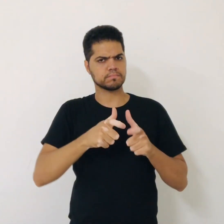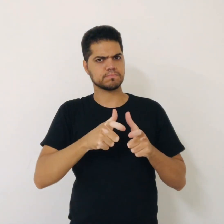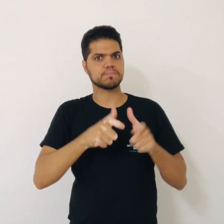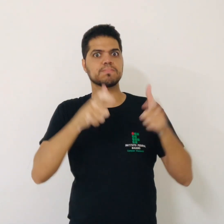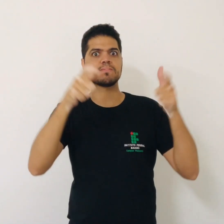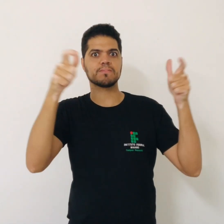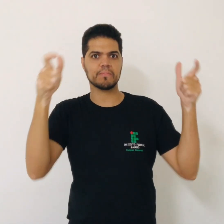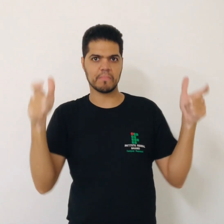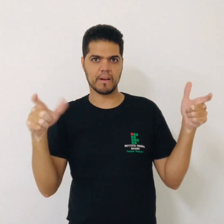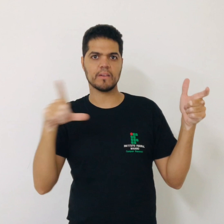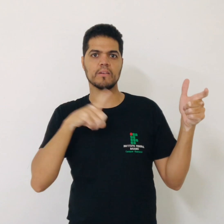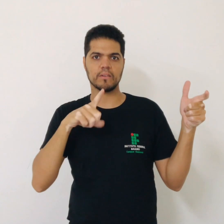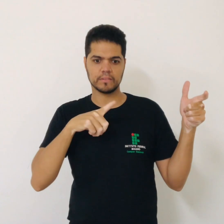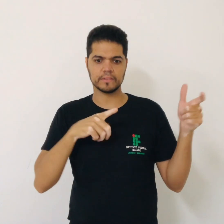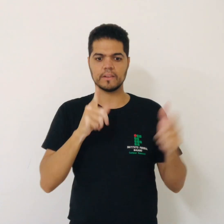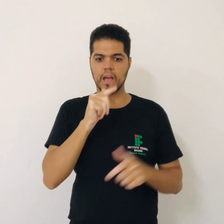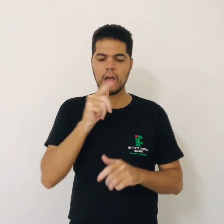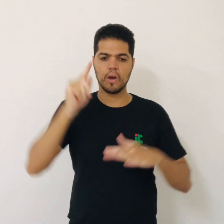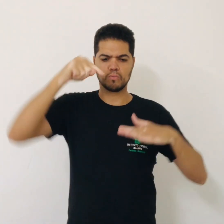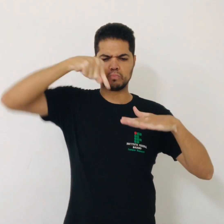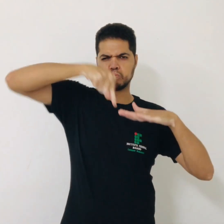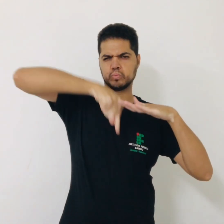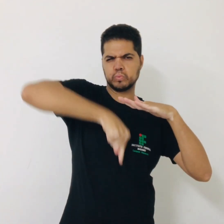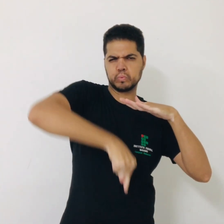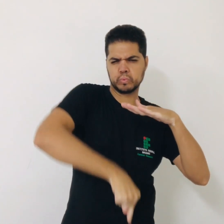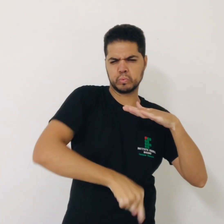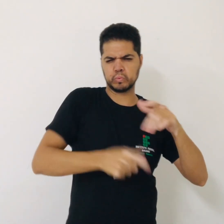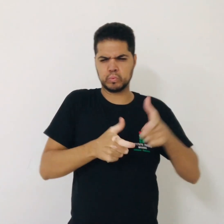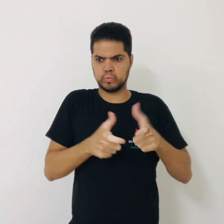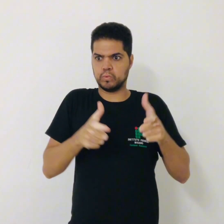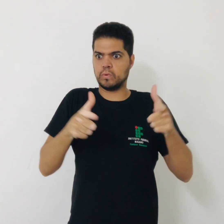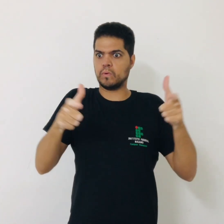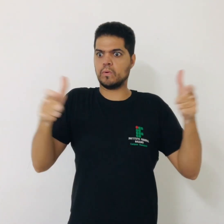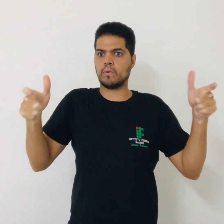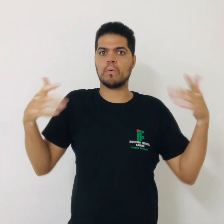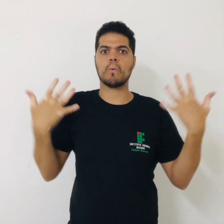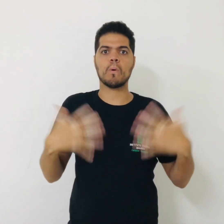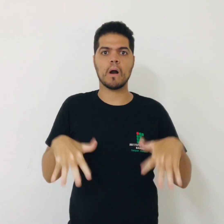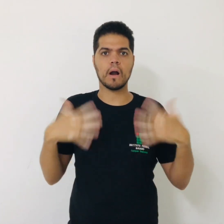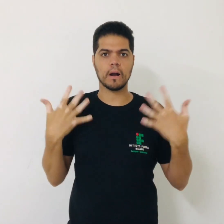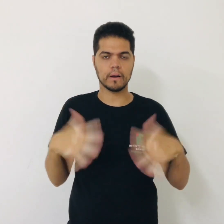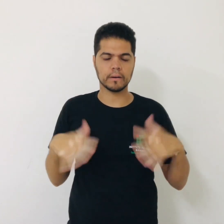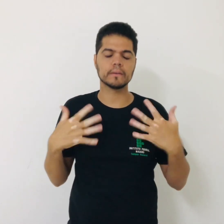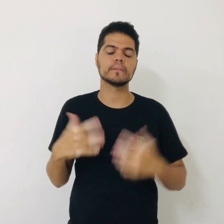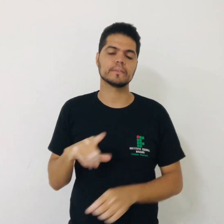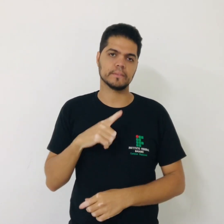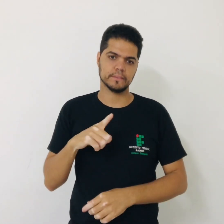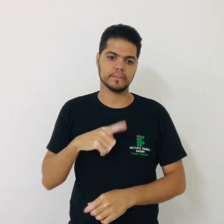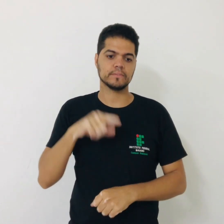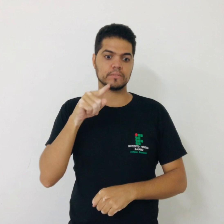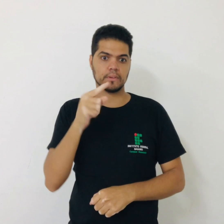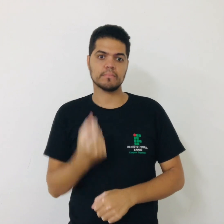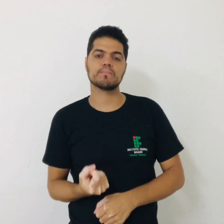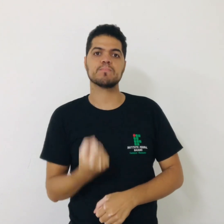bacias hidrográficas do Brasil que tem sua nascente principal fora do país. Veja no mapa.